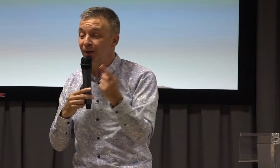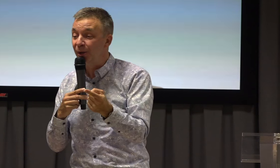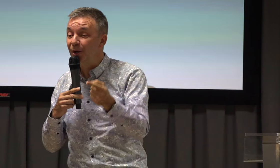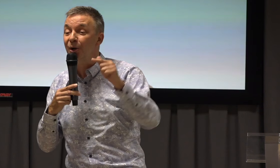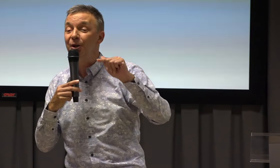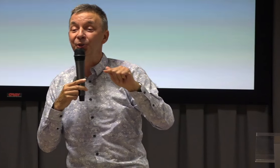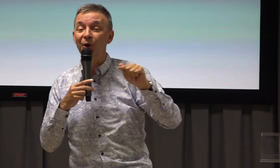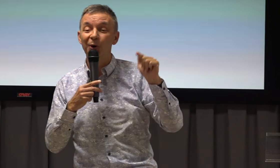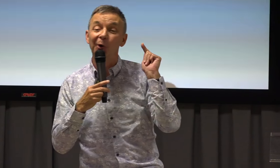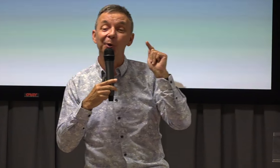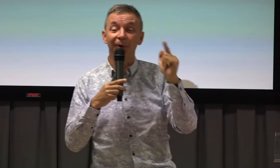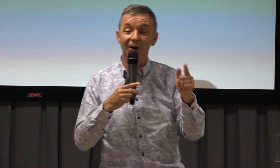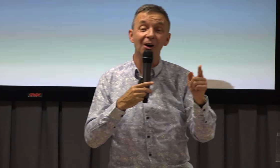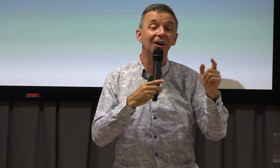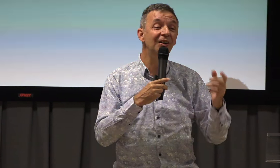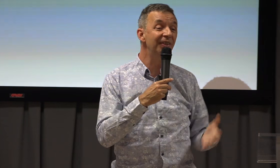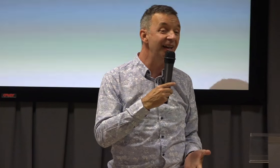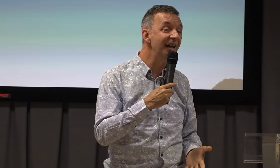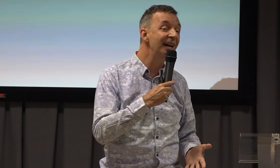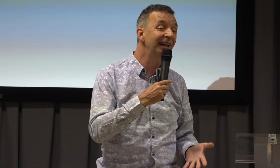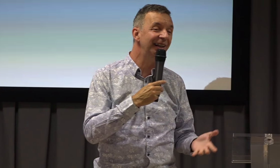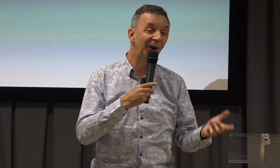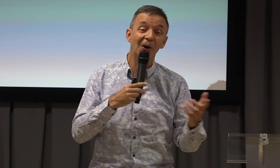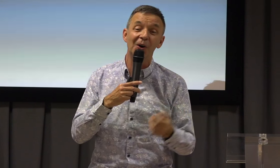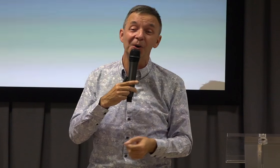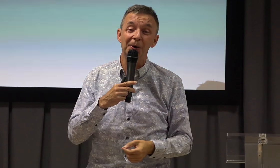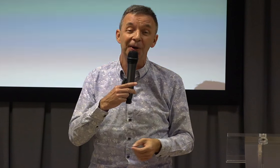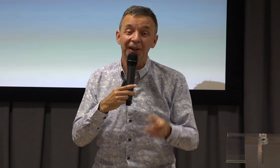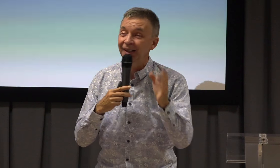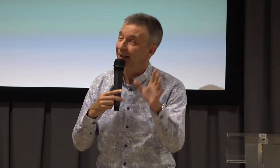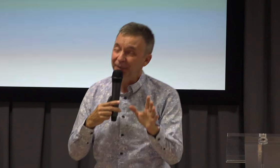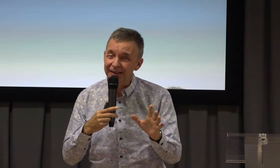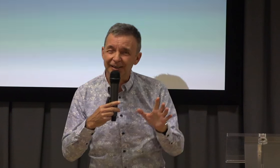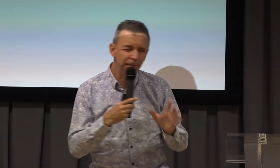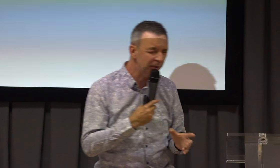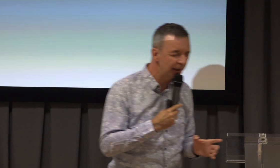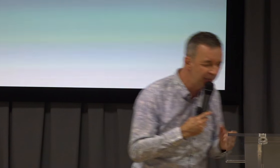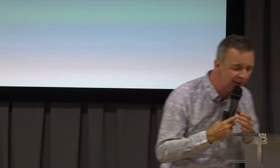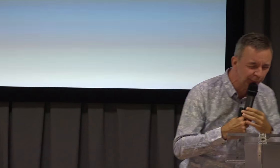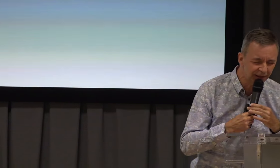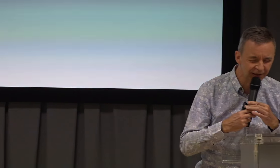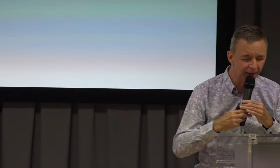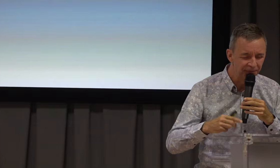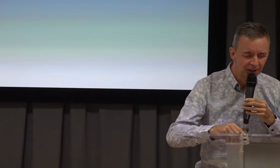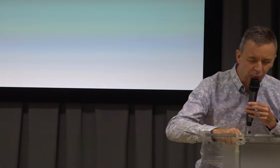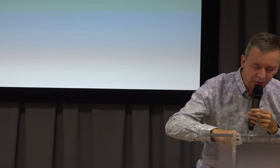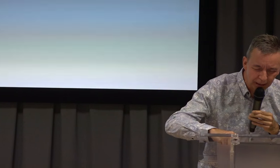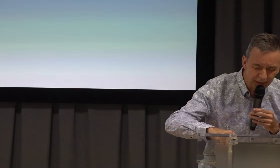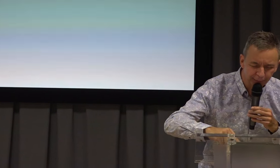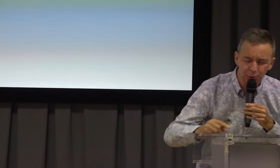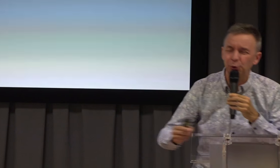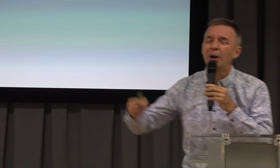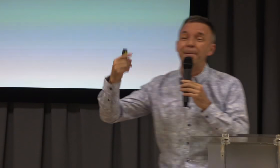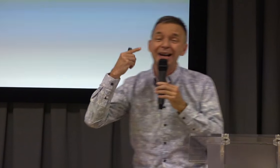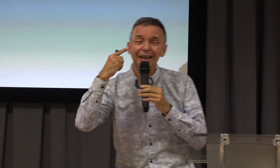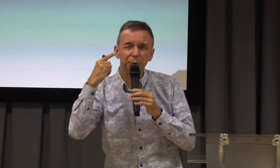combien le nombre en est grand. Amen, c'est beau, c'est magnifique ça. compte les